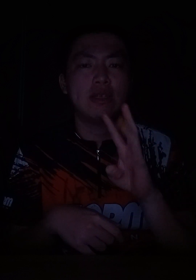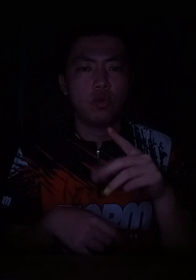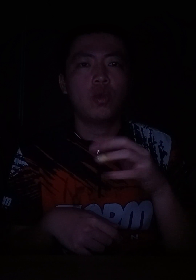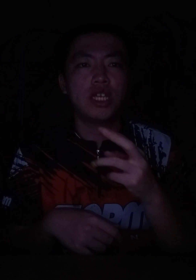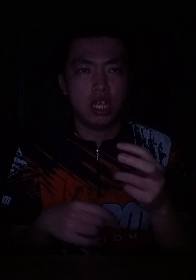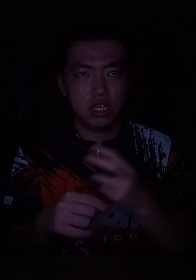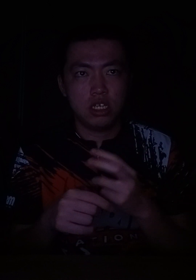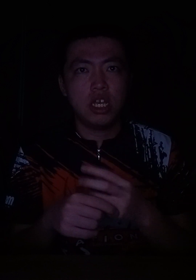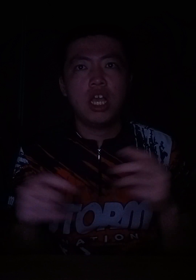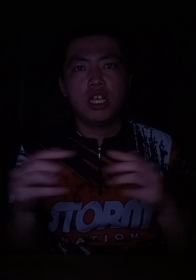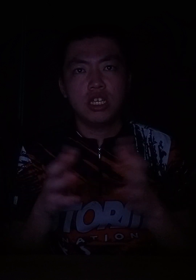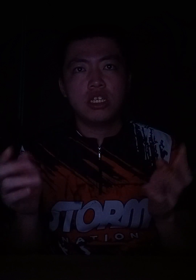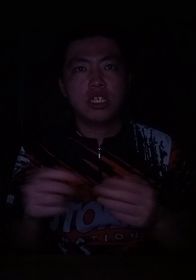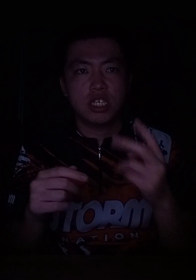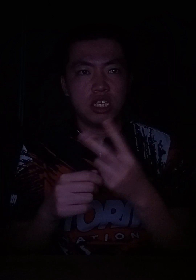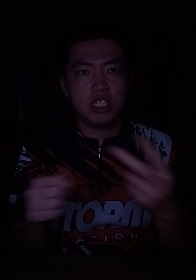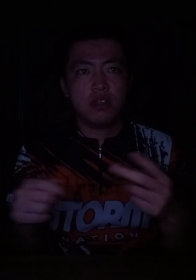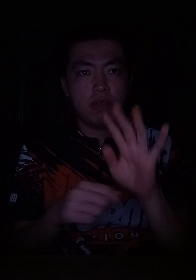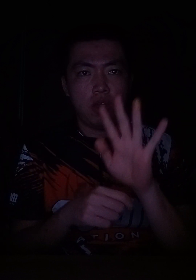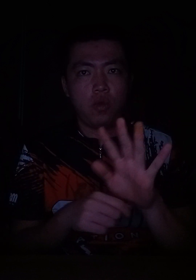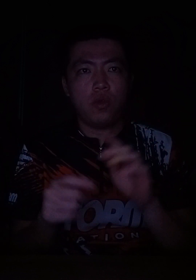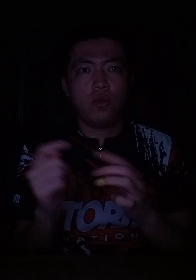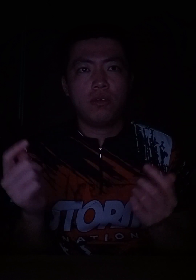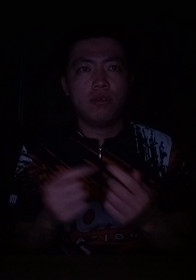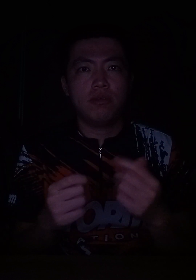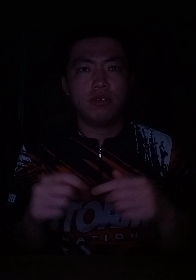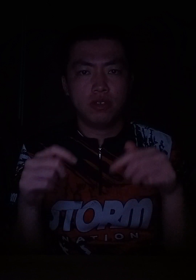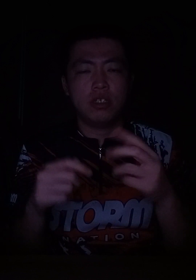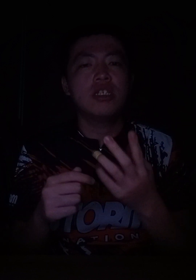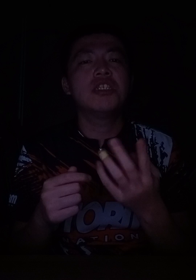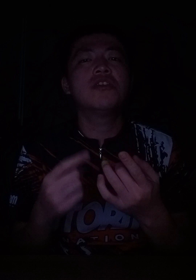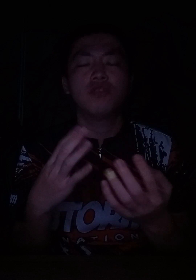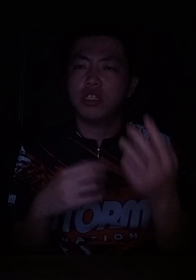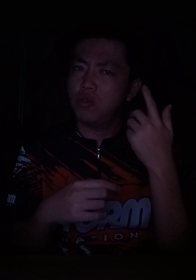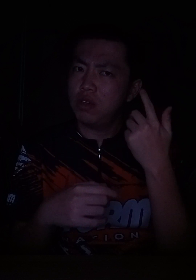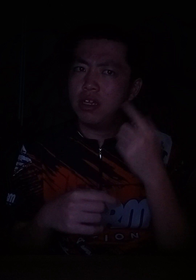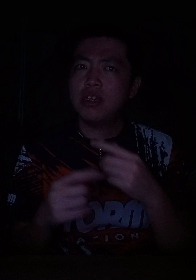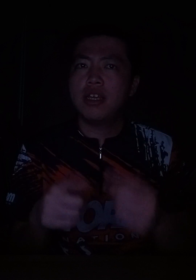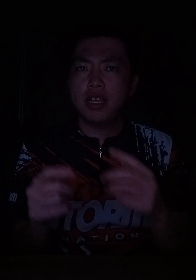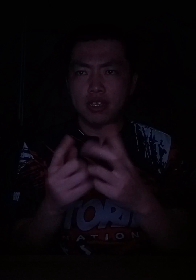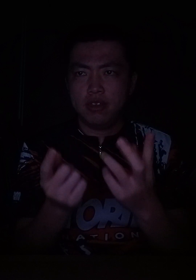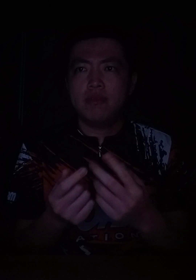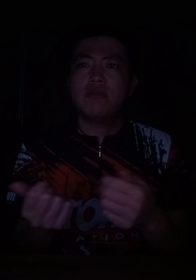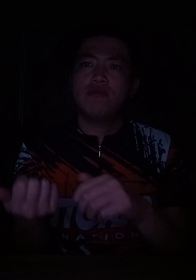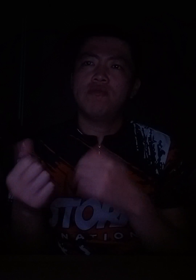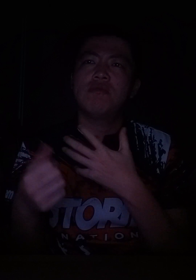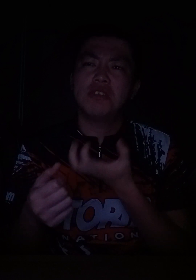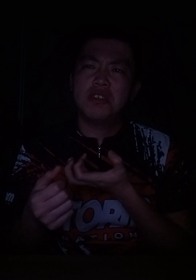기사는 A씨를 지하 2층에서 발견하고 바로 119에 신고했지만 A씨는 이미 심정지